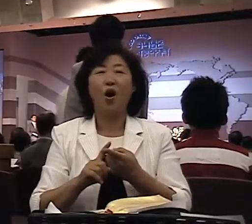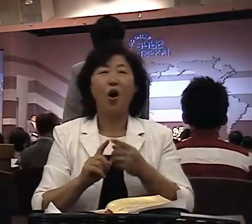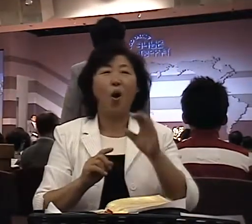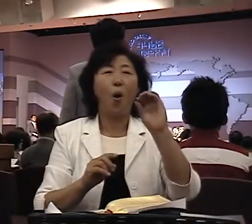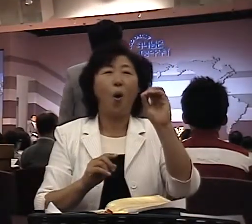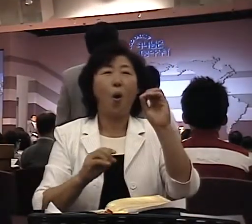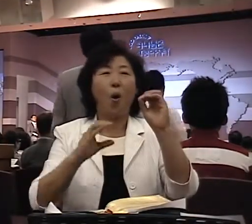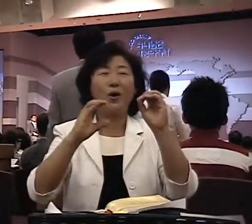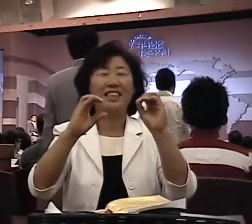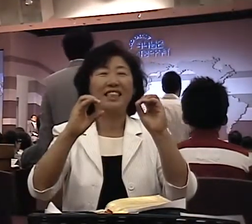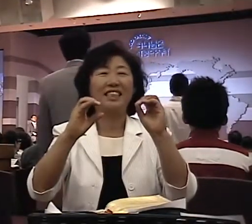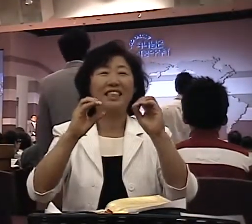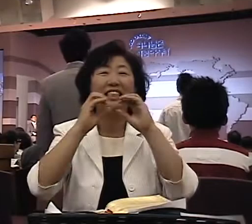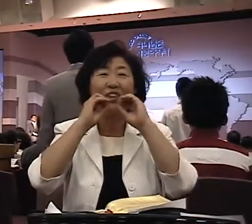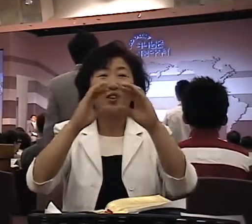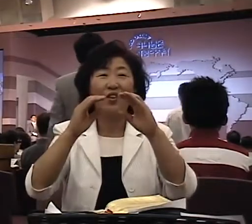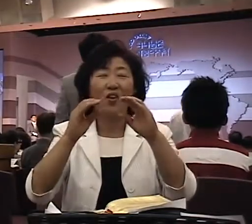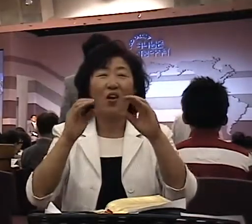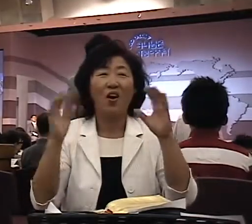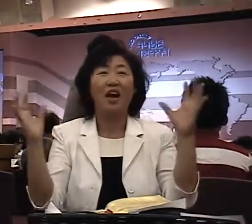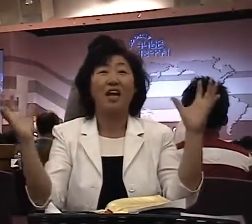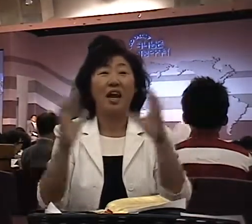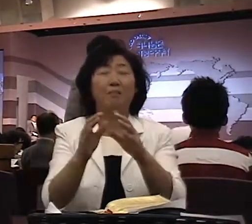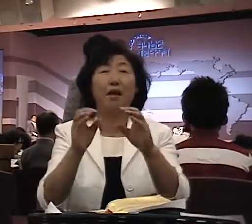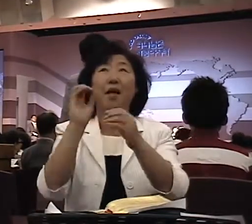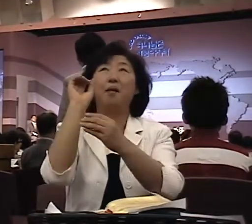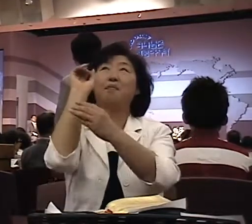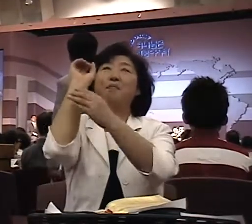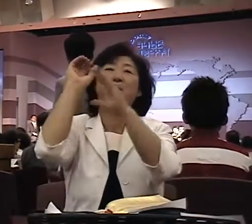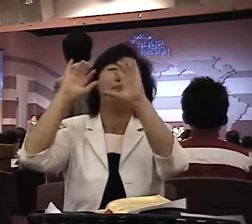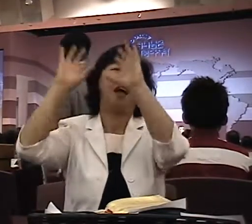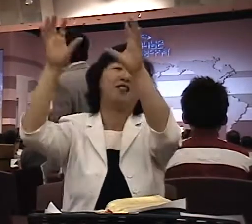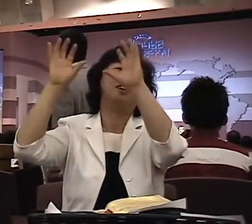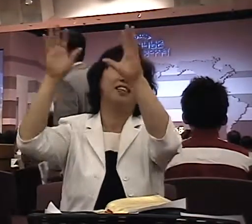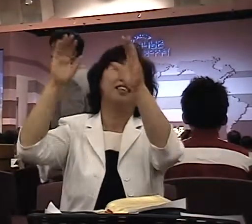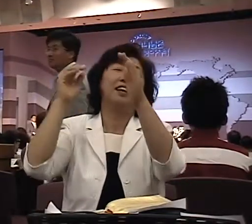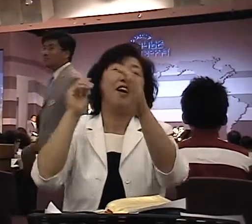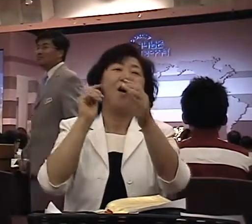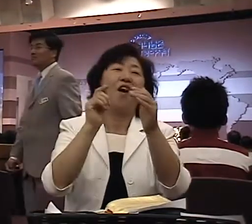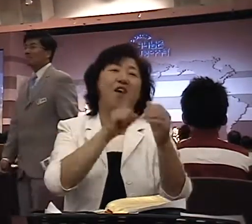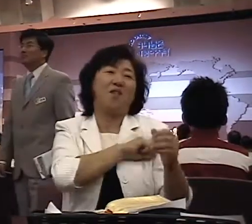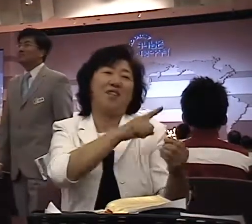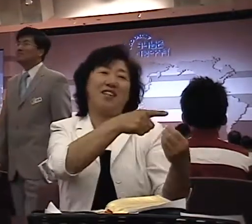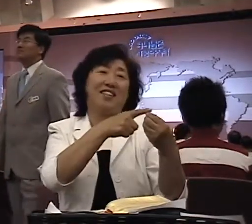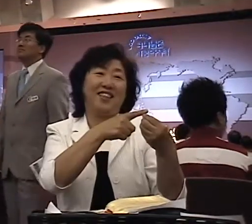OC 전도 연합회 주최 대구에서 1등